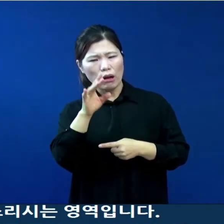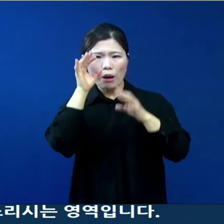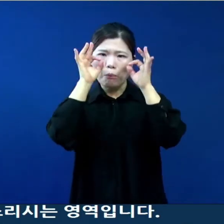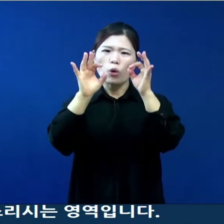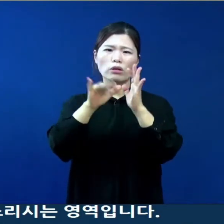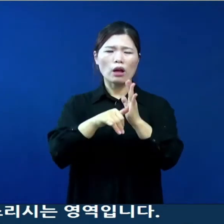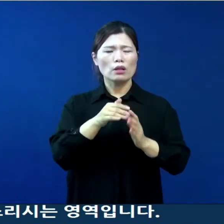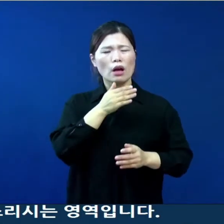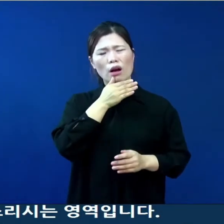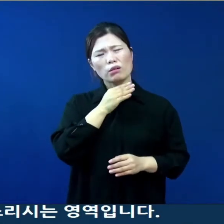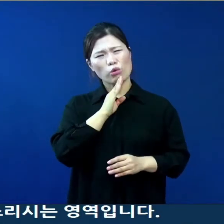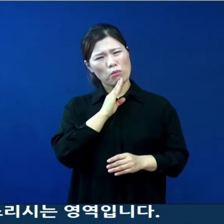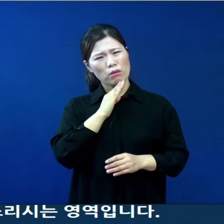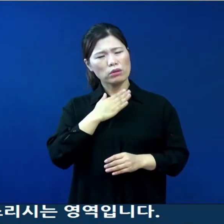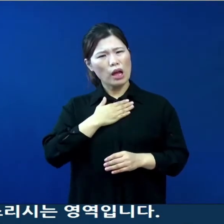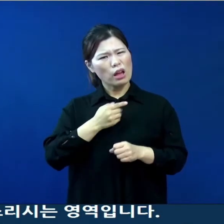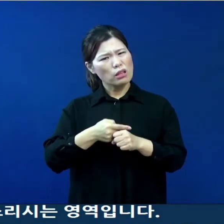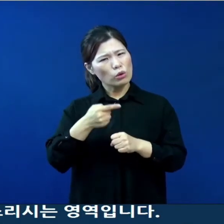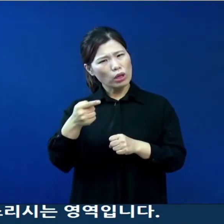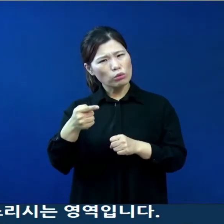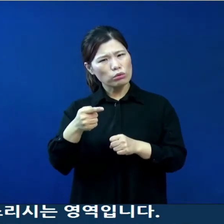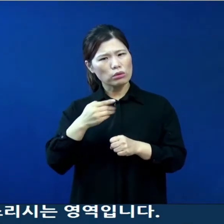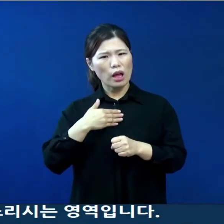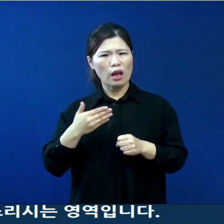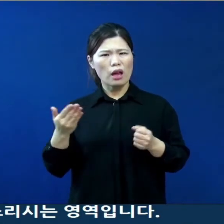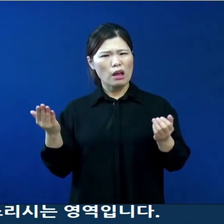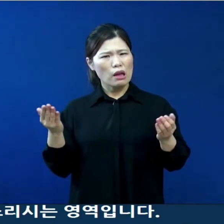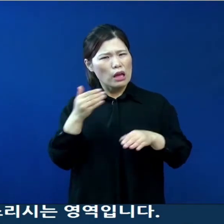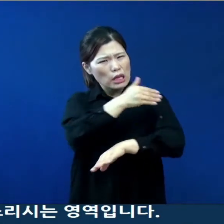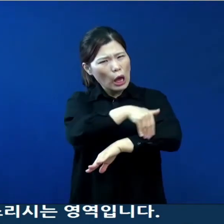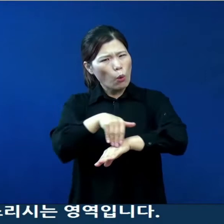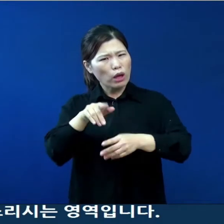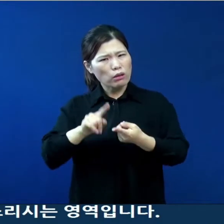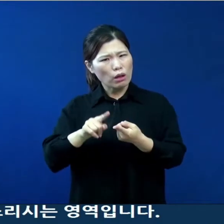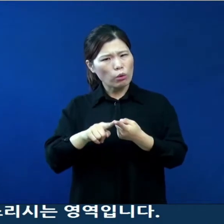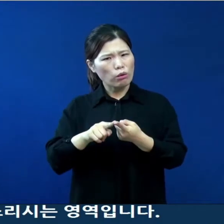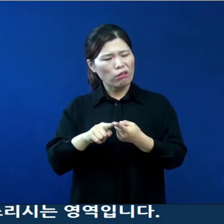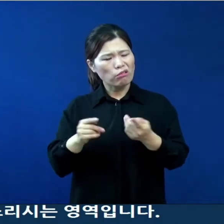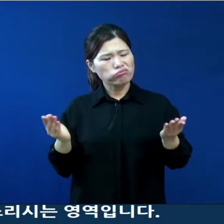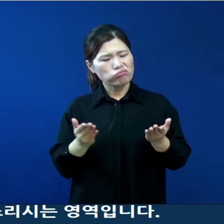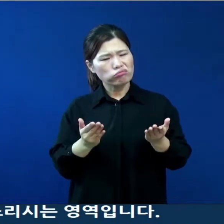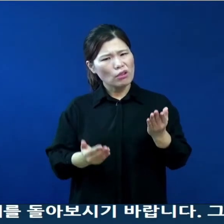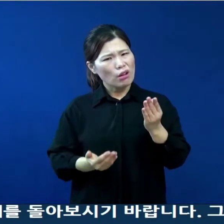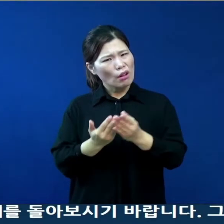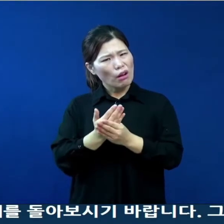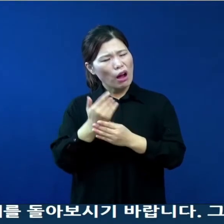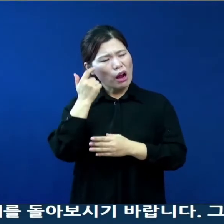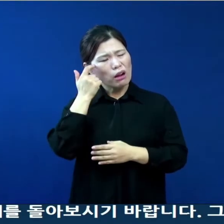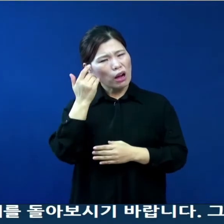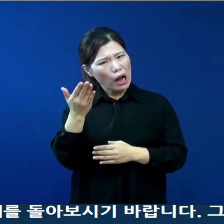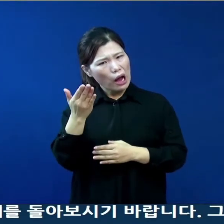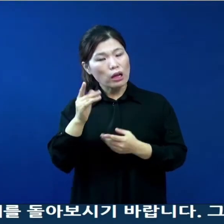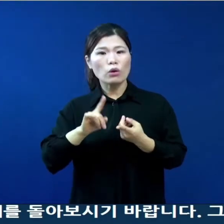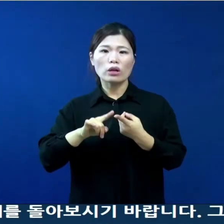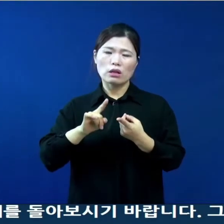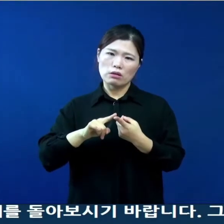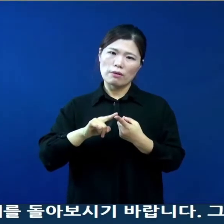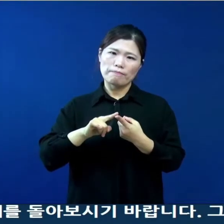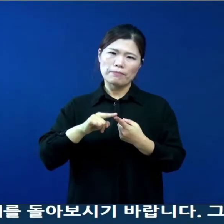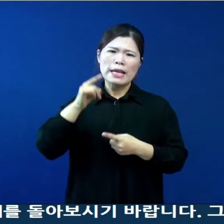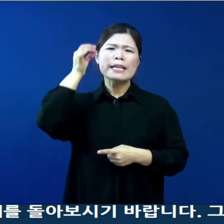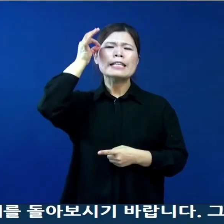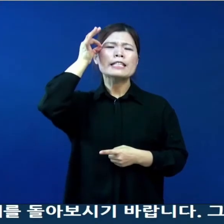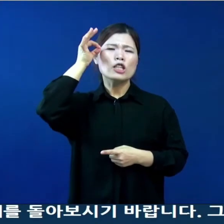한 해도 과연 내 뜻대로 계획대로 진행될 수 있을까라고 인정하시고 주의 뜻을 구해야 하는